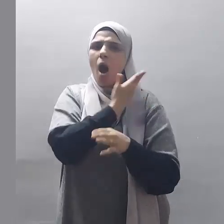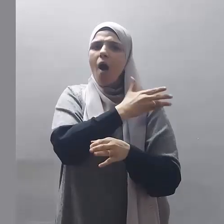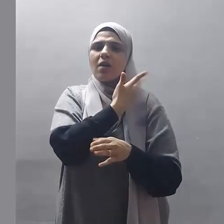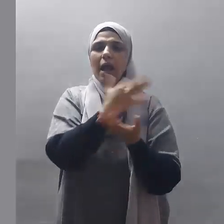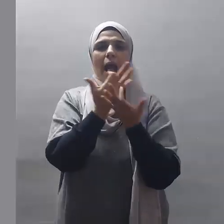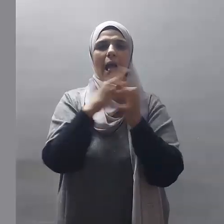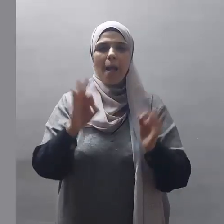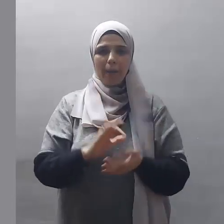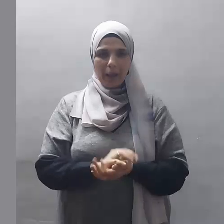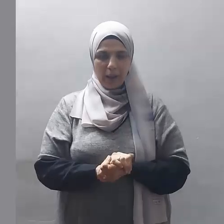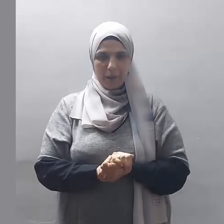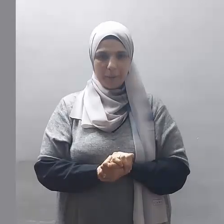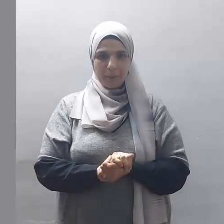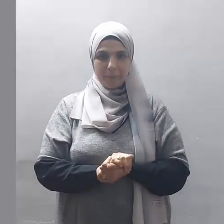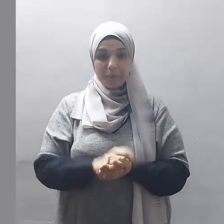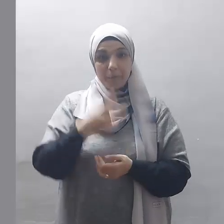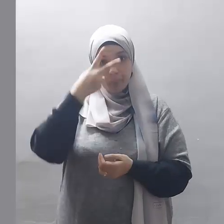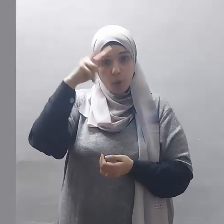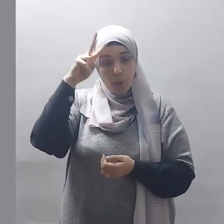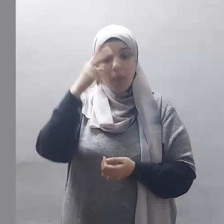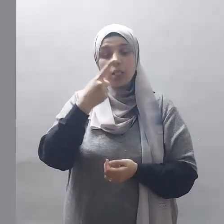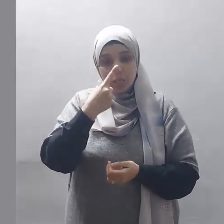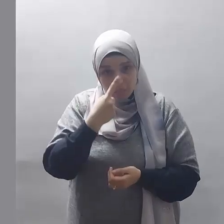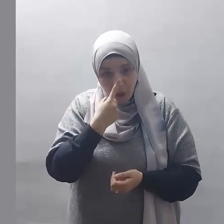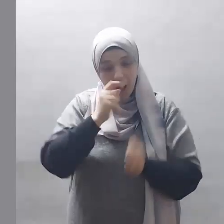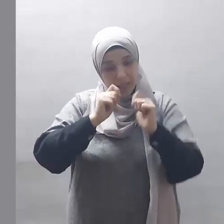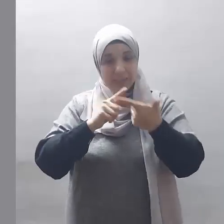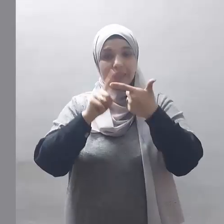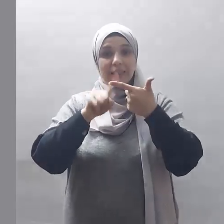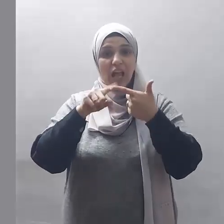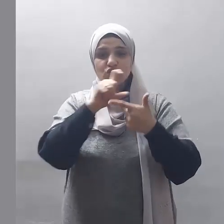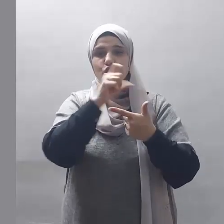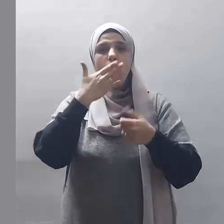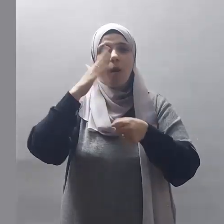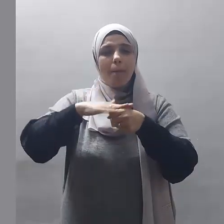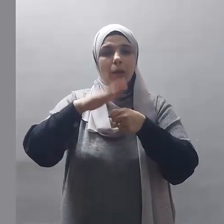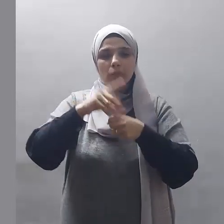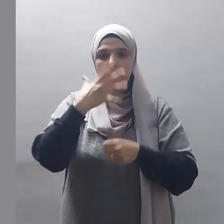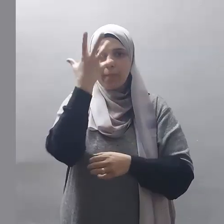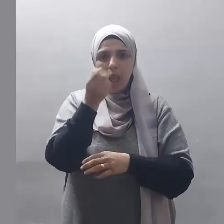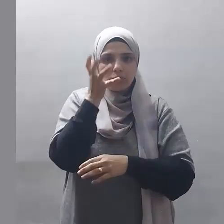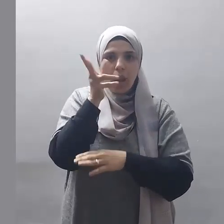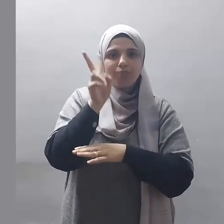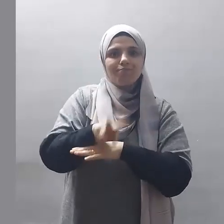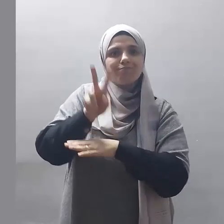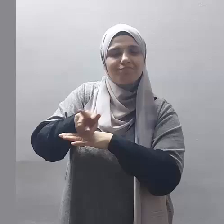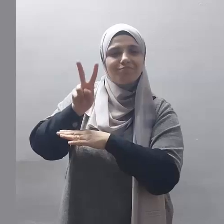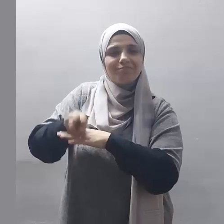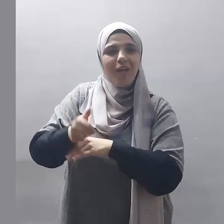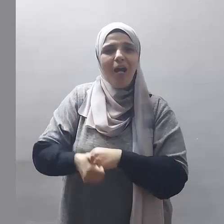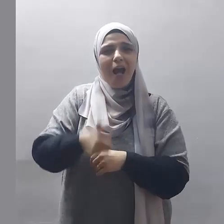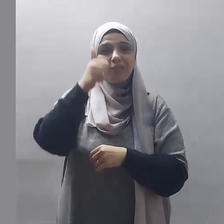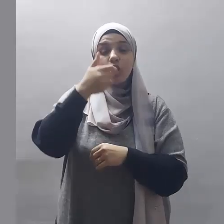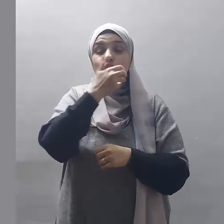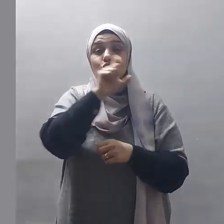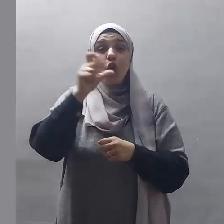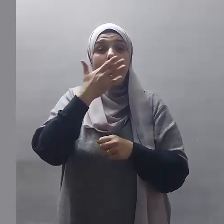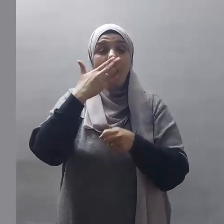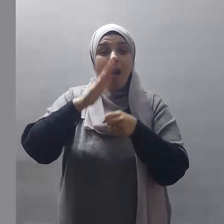ذنبه ومن الطاعات في هذا الشهر الكريم قيام الليل فرمضان شهر الصيام